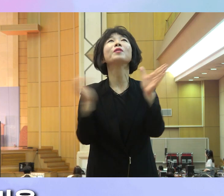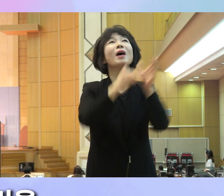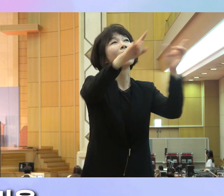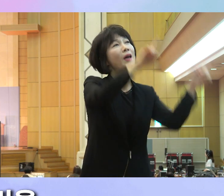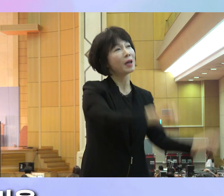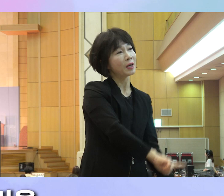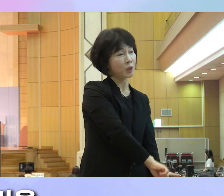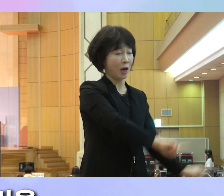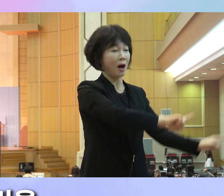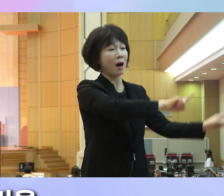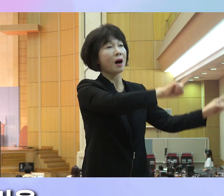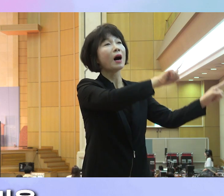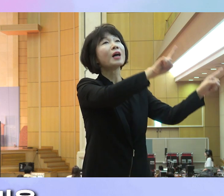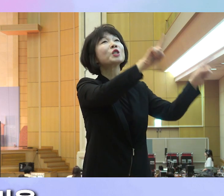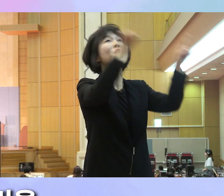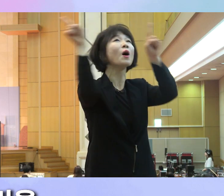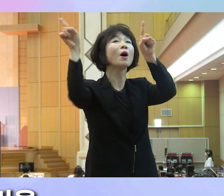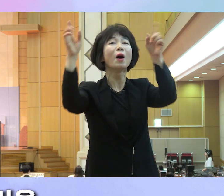사셨네